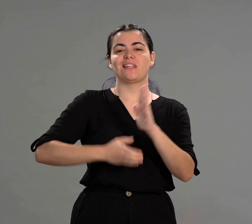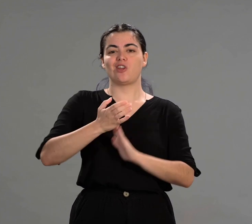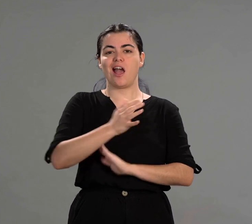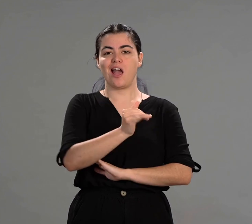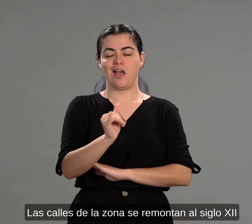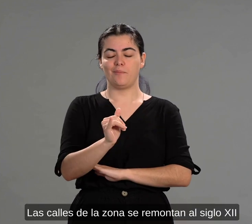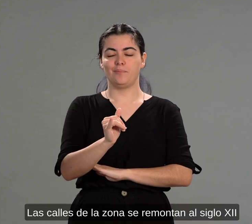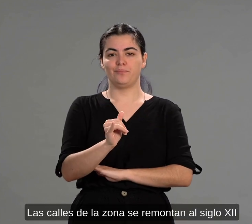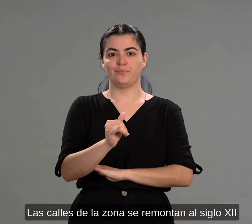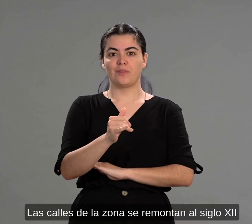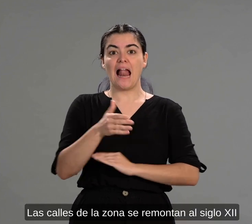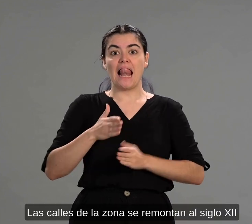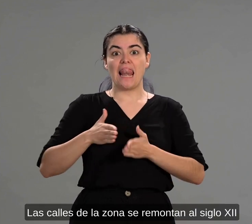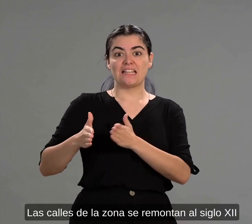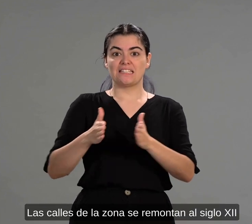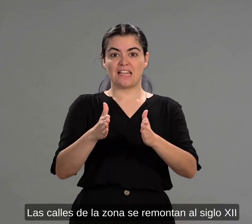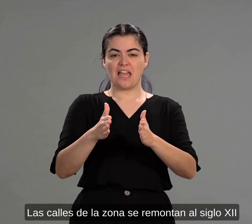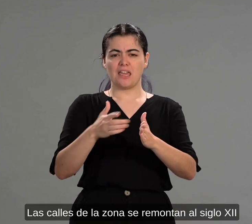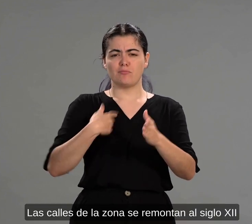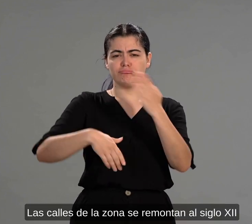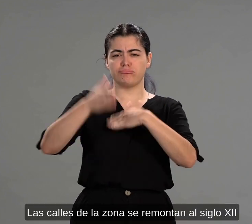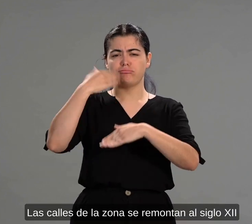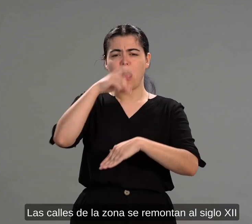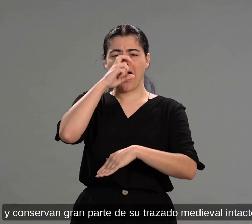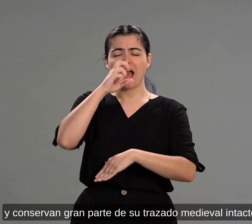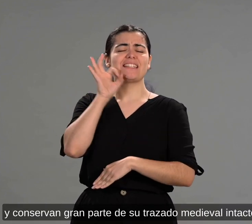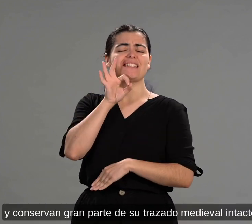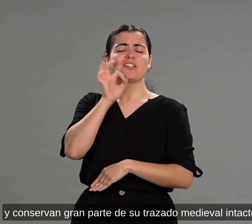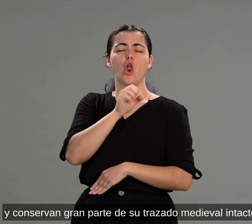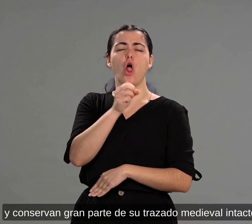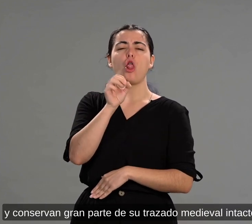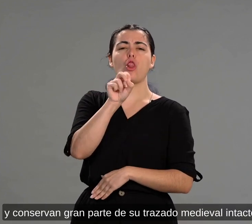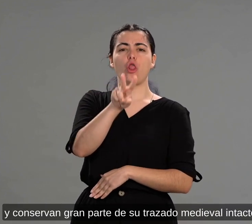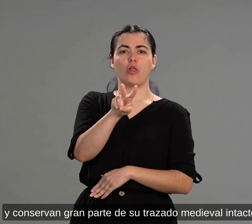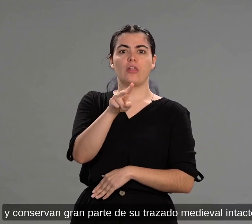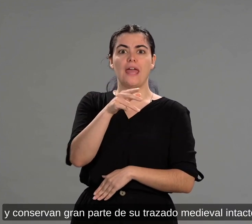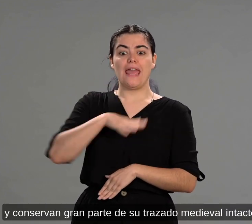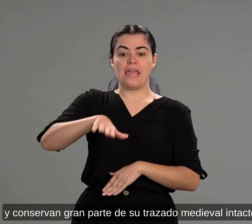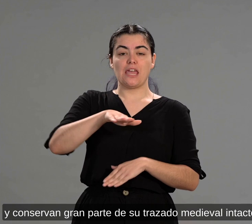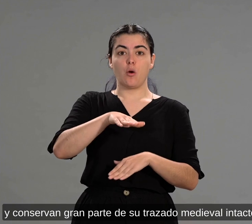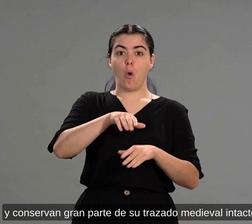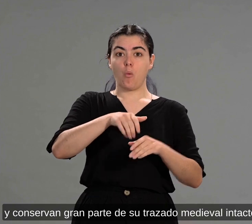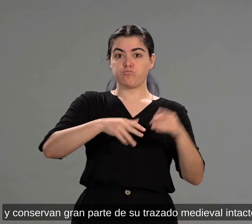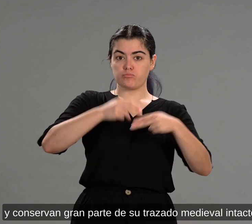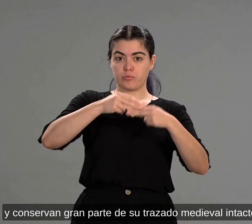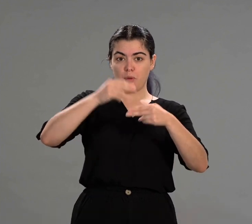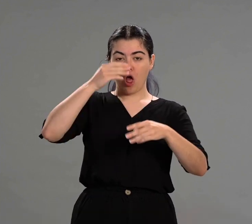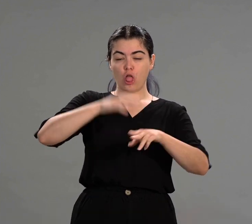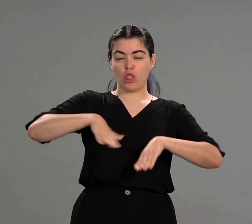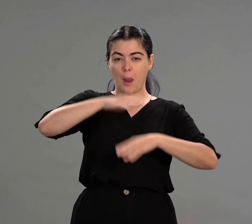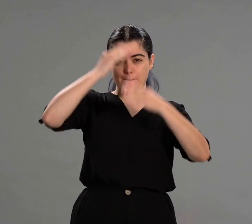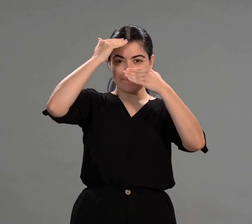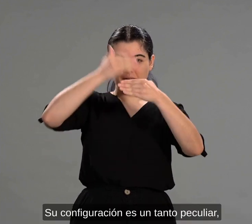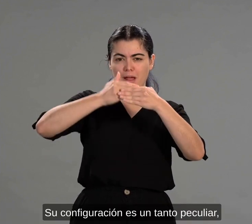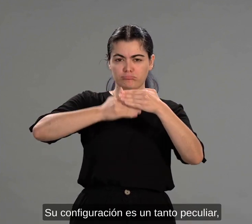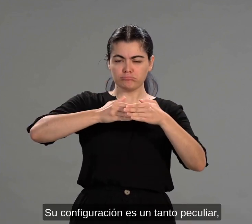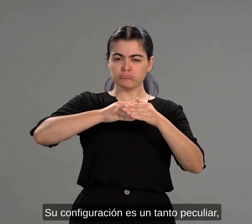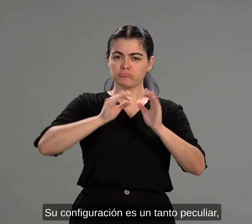Las calles de la zona se remontan al siglo XII y conservan gran parte de su trazado medieval intacto. Su configuración